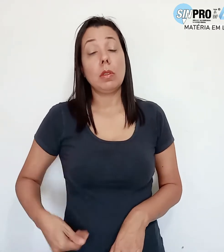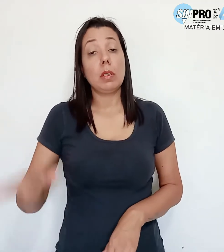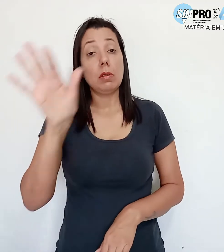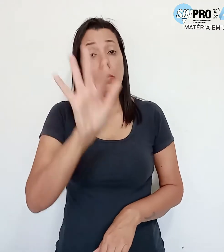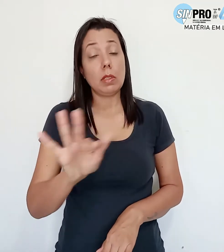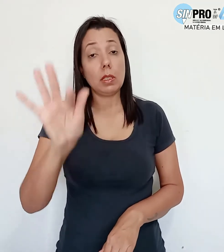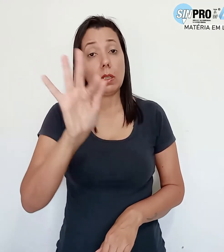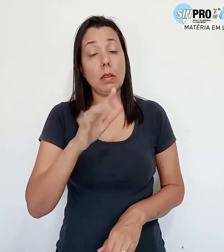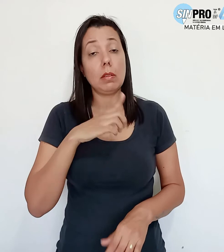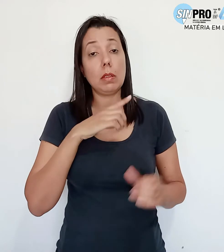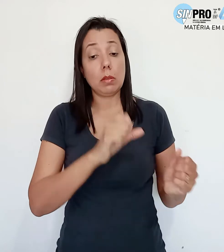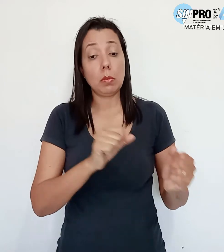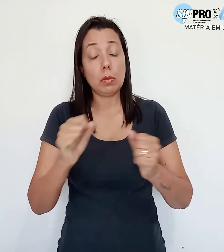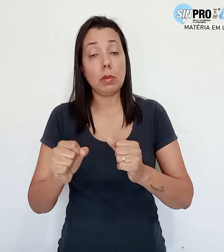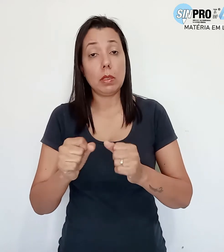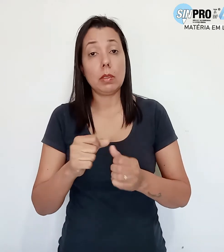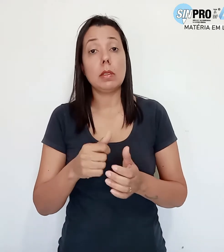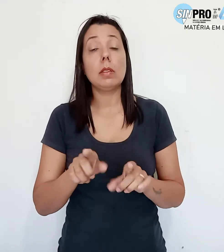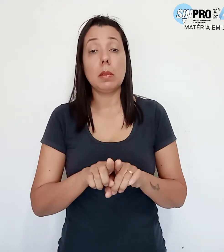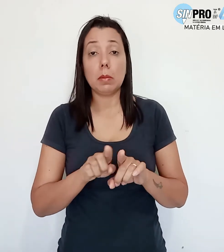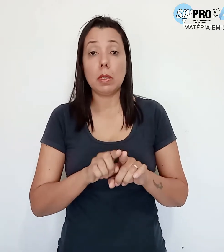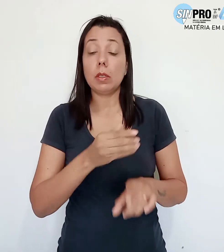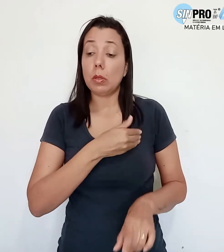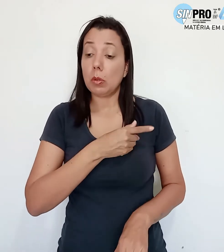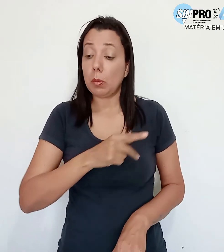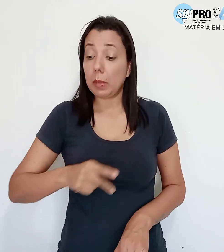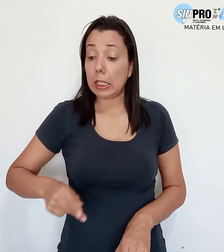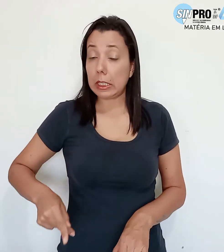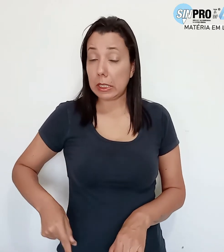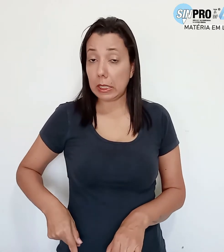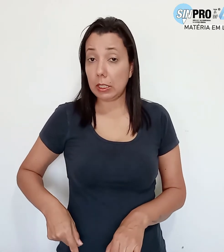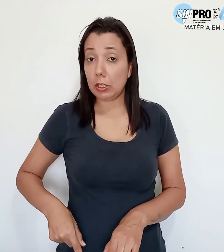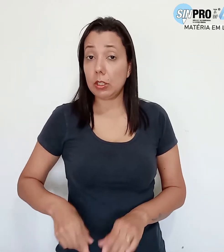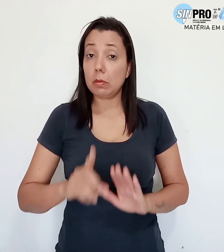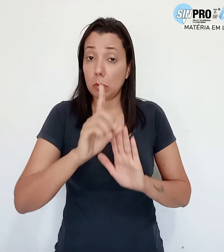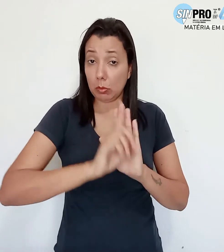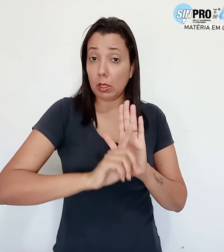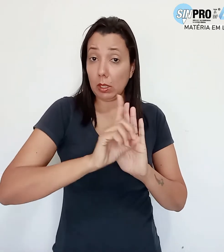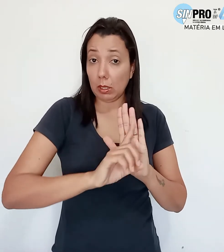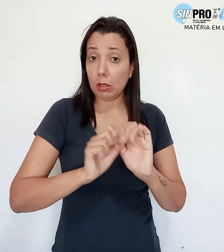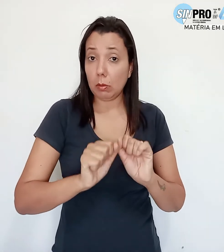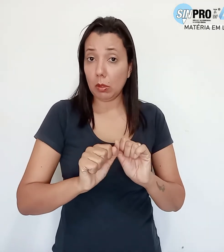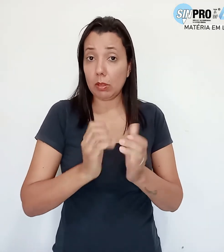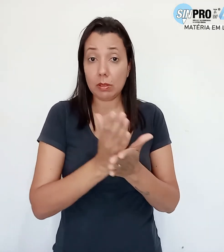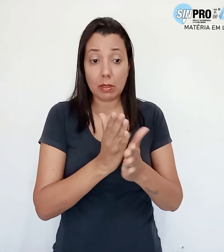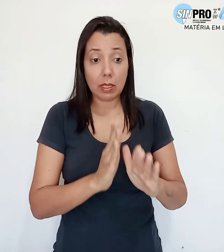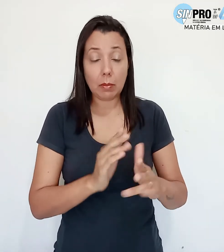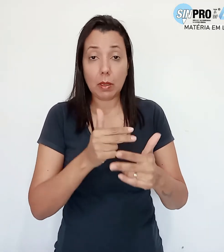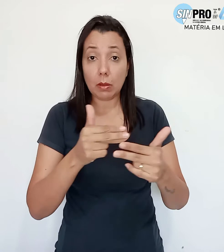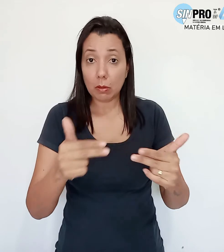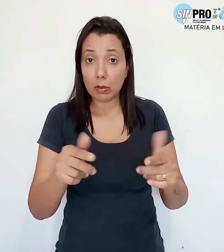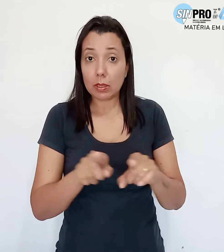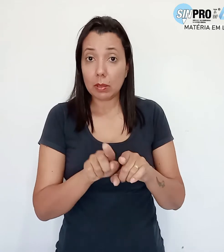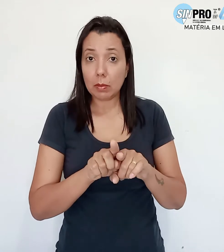ainda amplia os poderes do presidente da República, que, através de decreto, poderá extinguir autarquias e